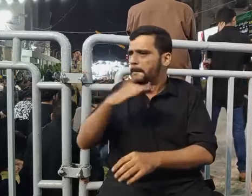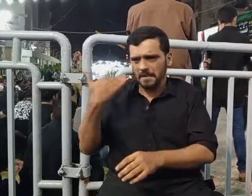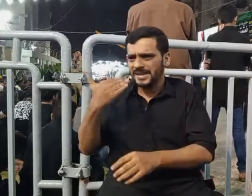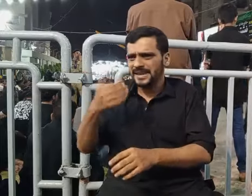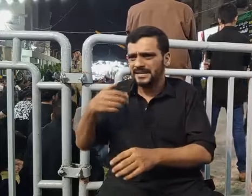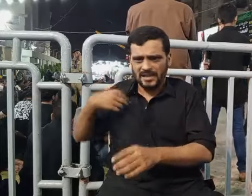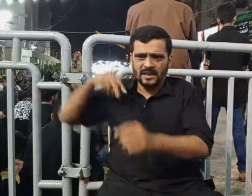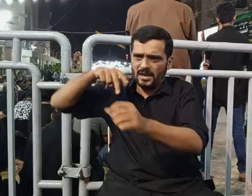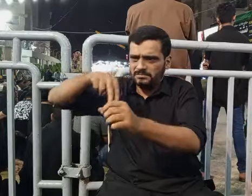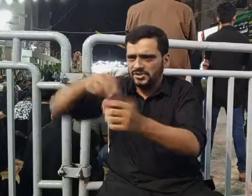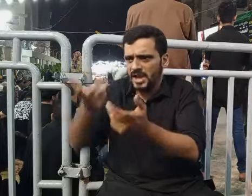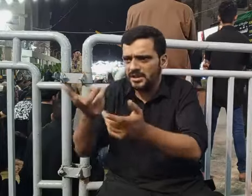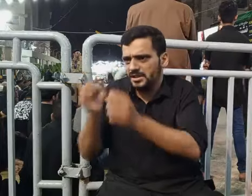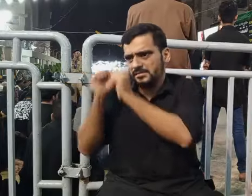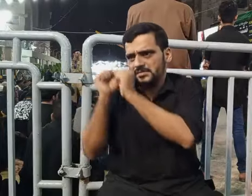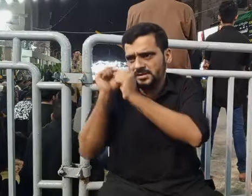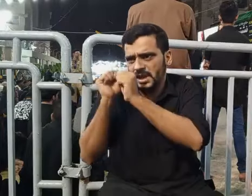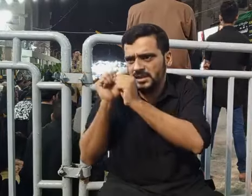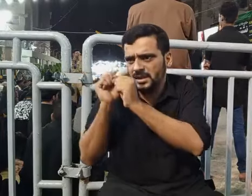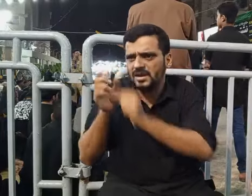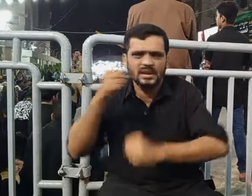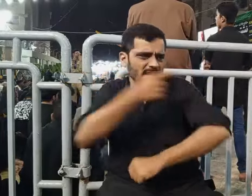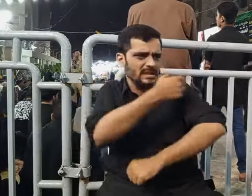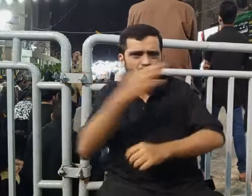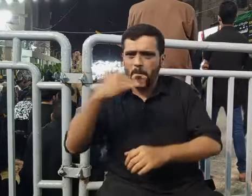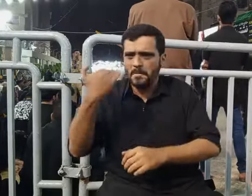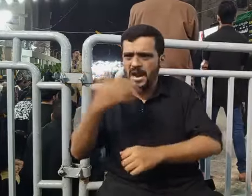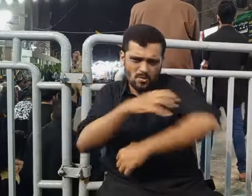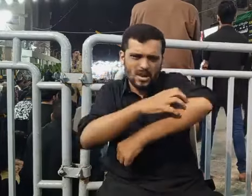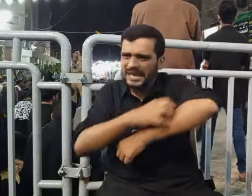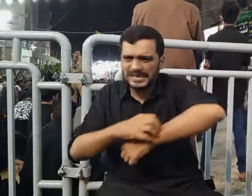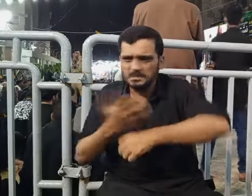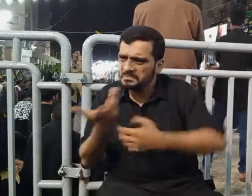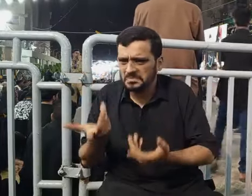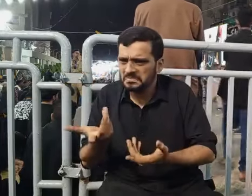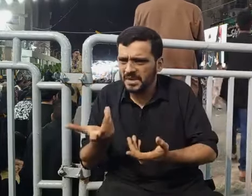ہو، قبرستان آپ لے کے چلے گئے، وہاں سے واپس آتا ہے کبھی؟